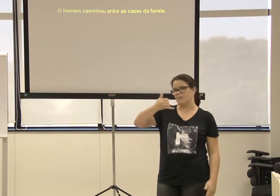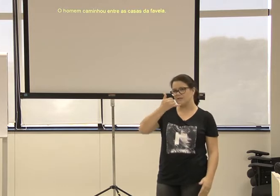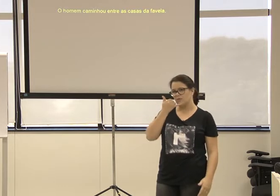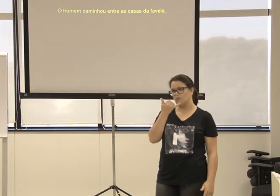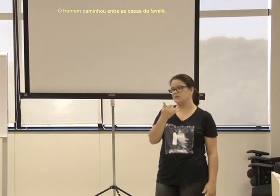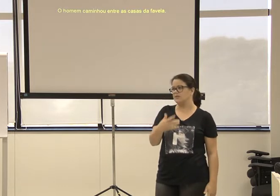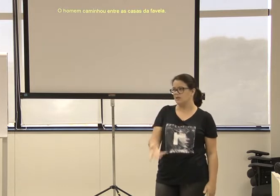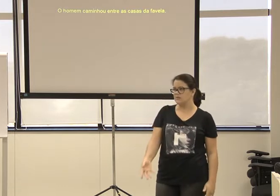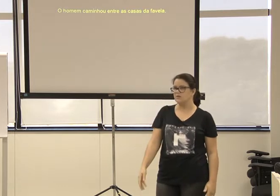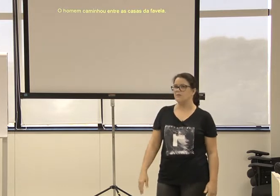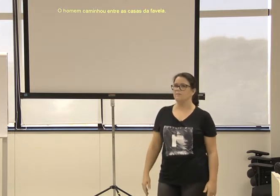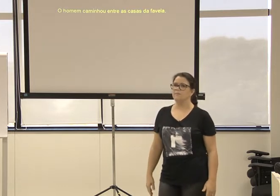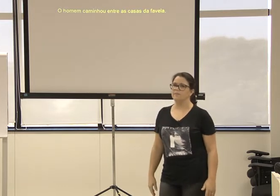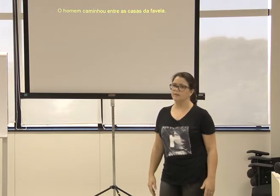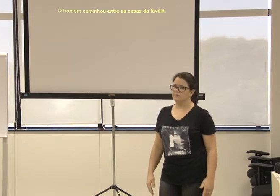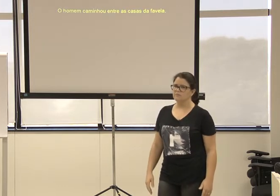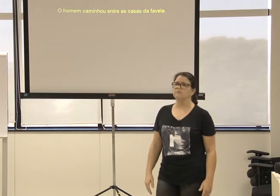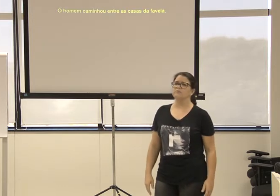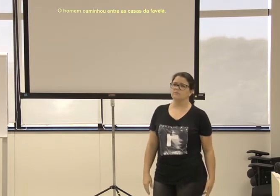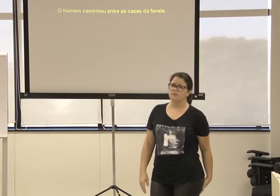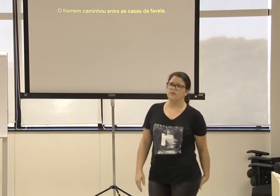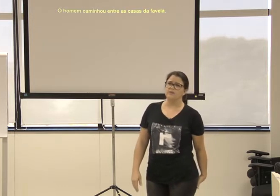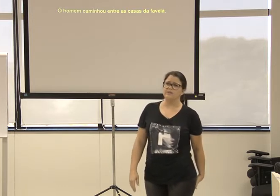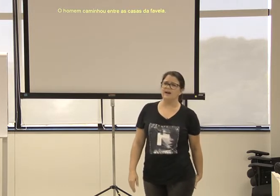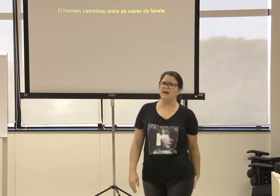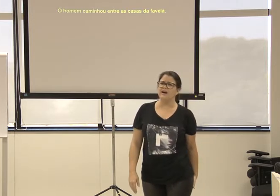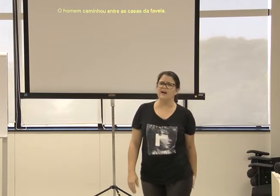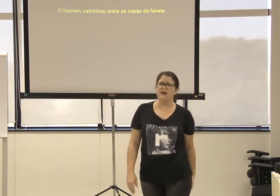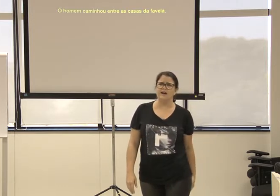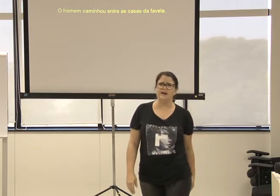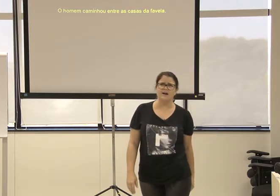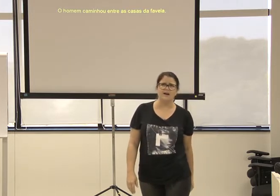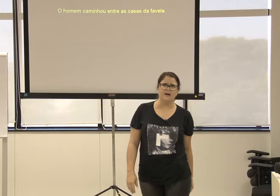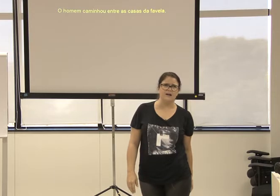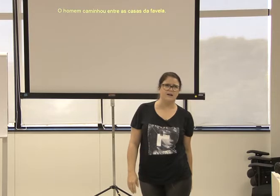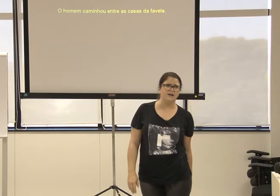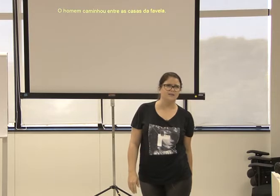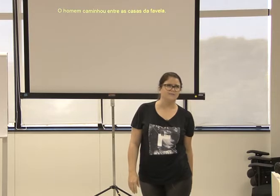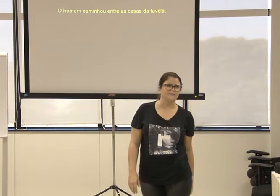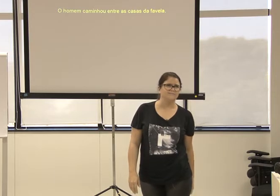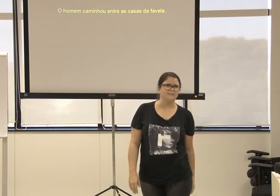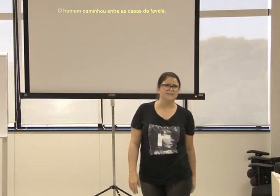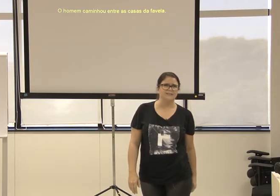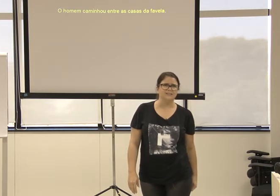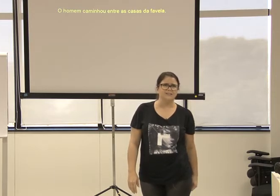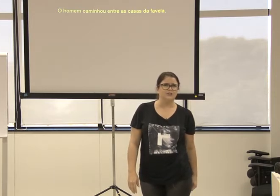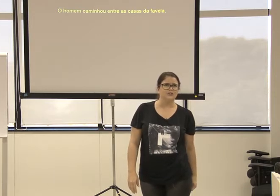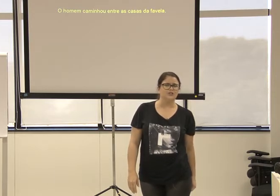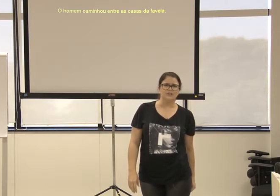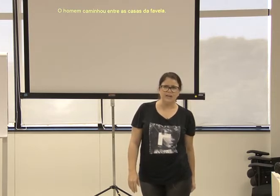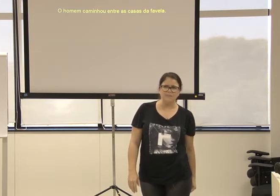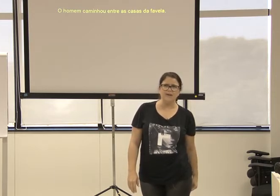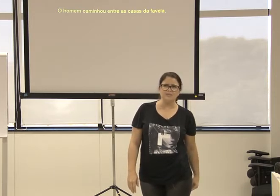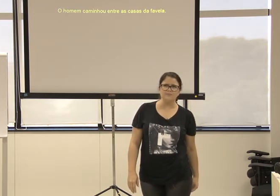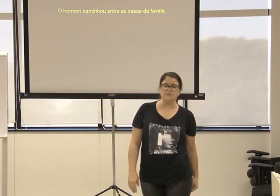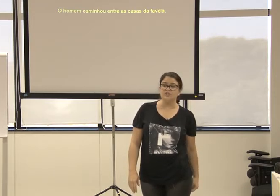passam coisa antes. Eu nunca fui, mas Tem mesmo, no